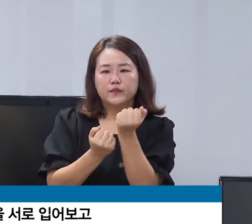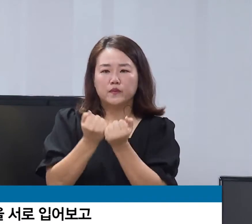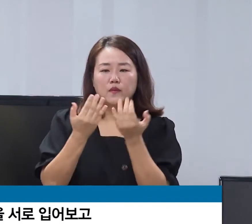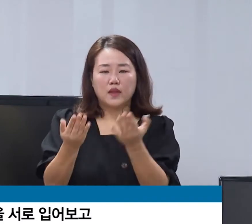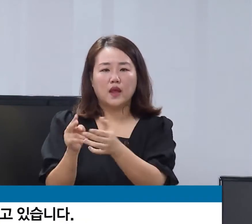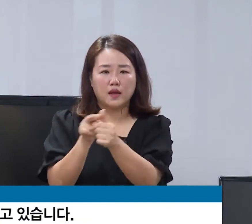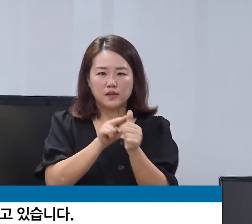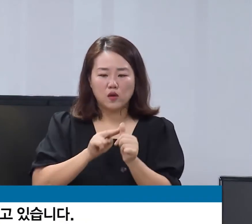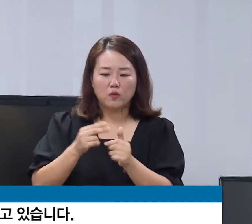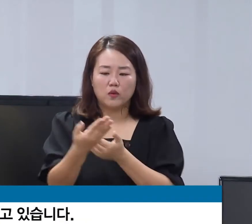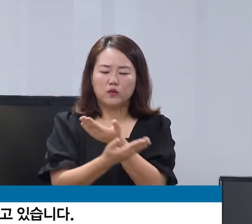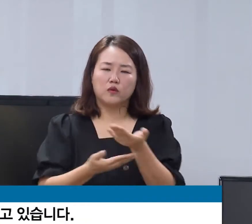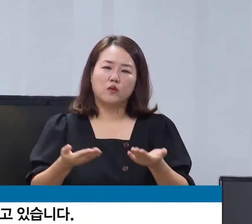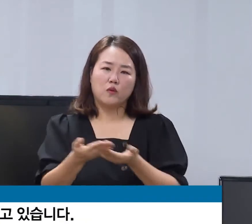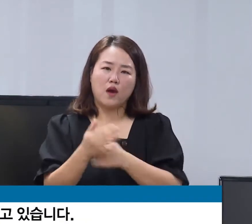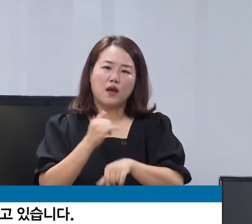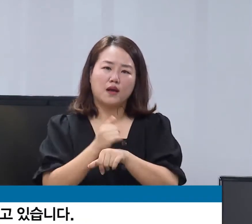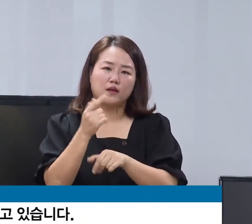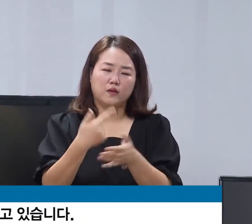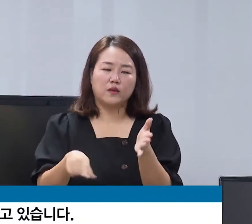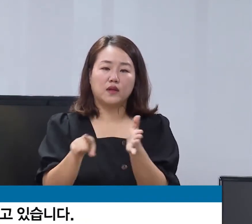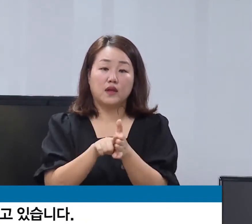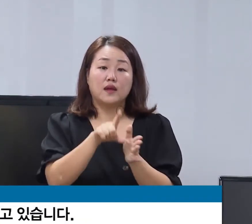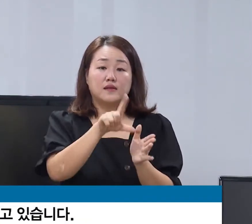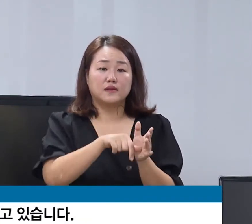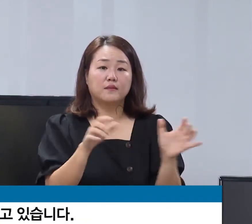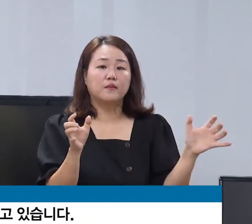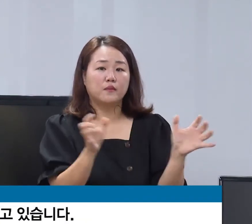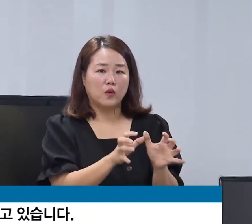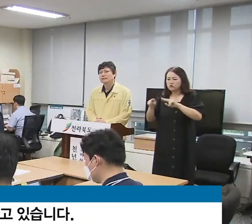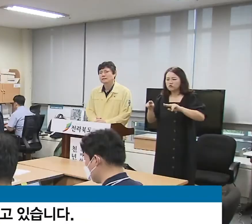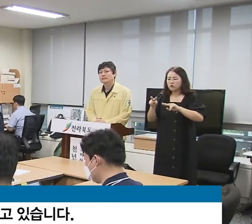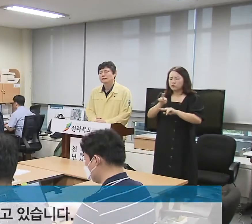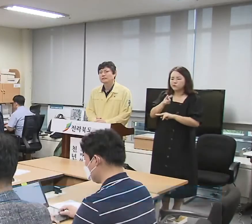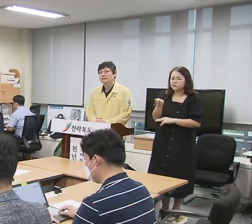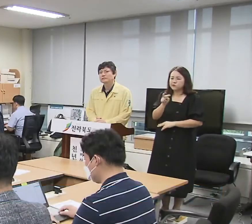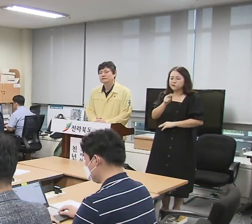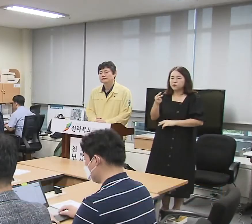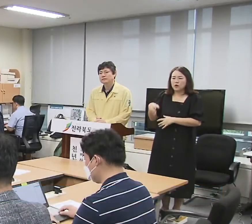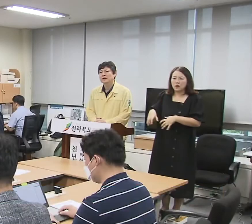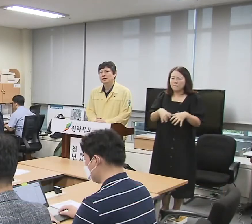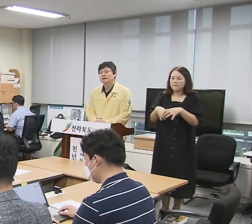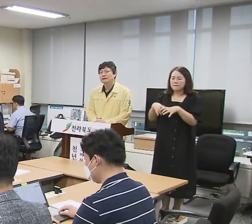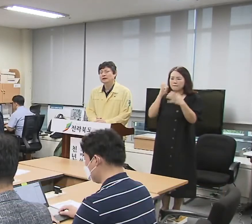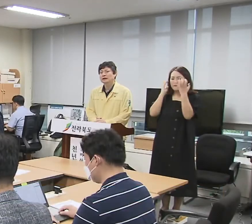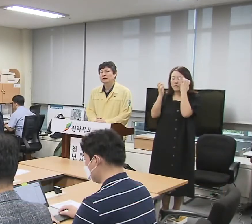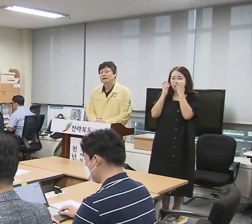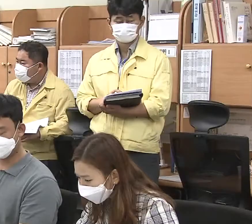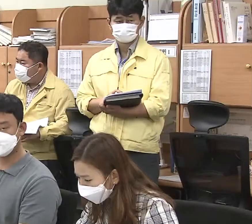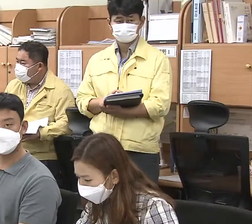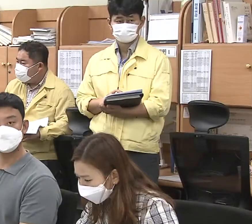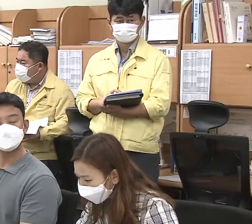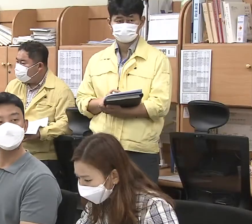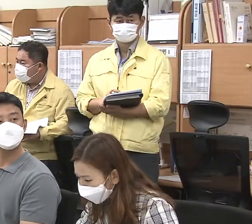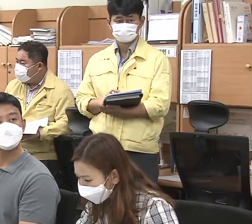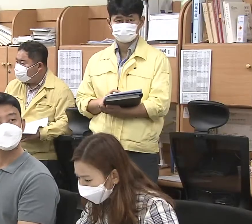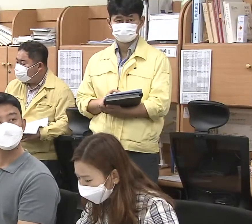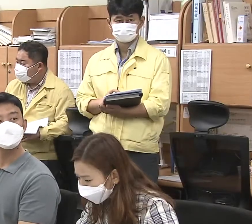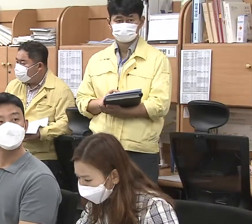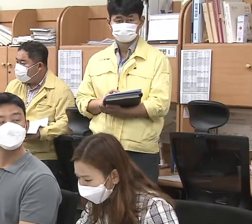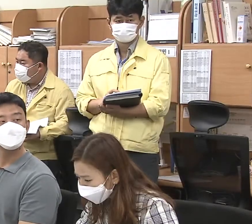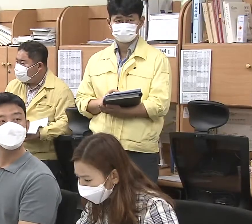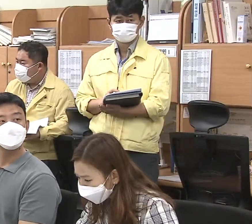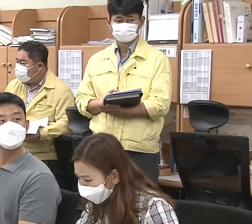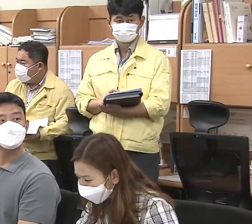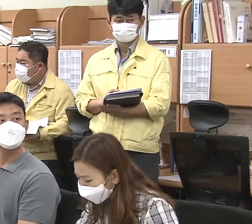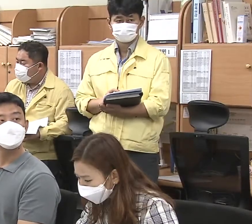될지 뭐 그런 내용들을 공유하는 시간으로 파악을 하고 있습니다. 확진자들은 마스크를 제대로 쓰지 않았다고